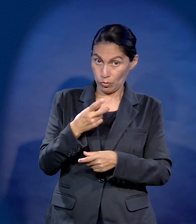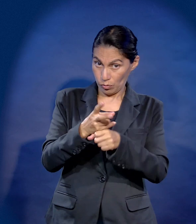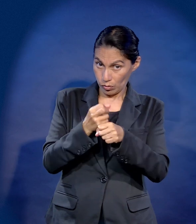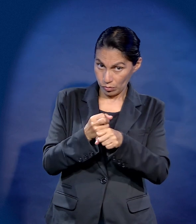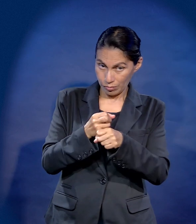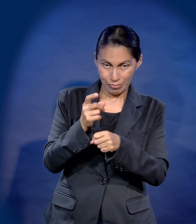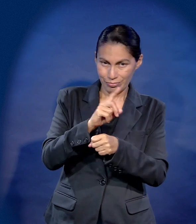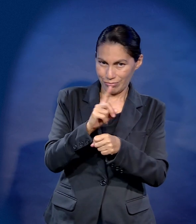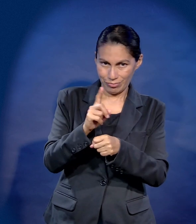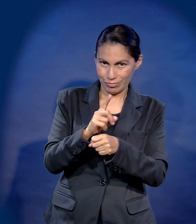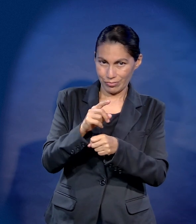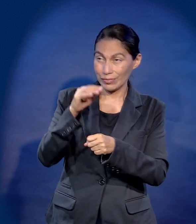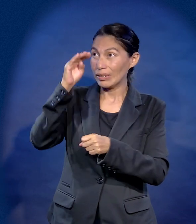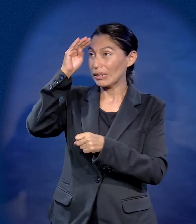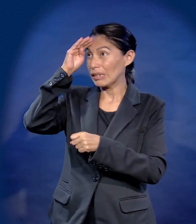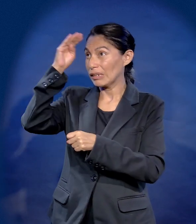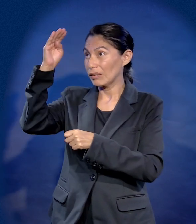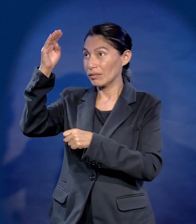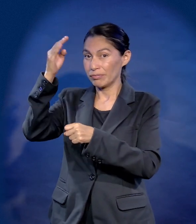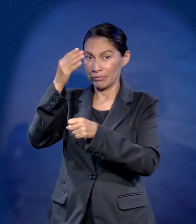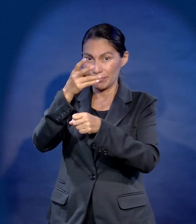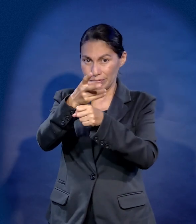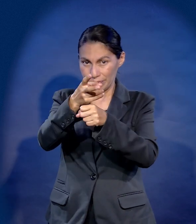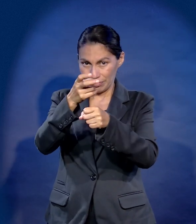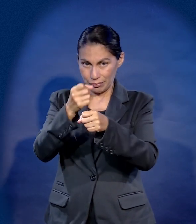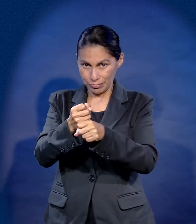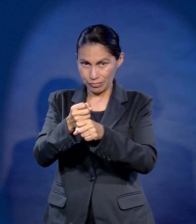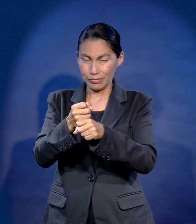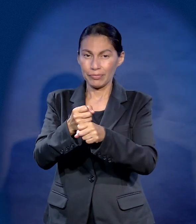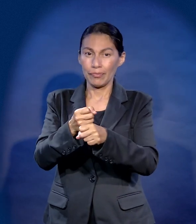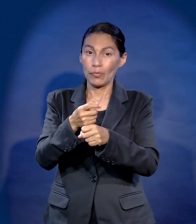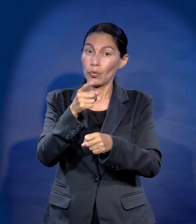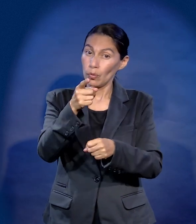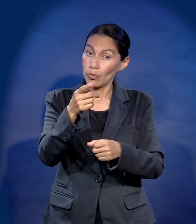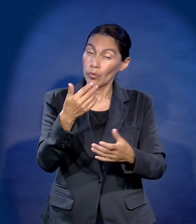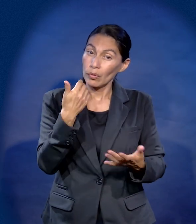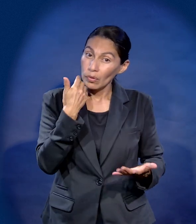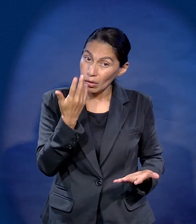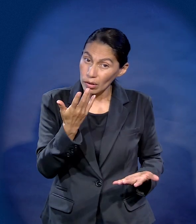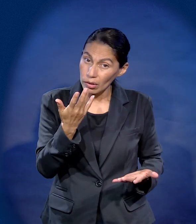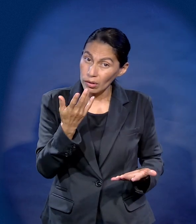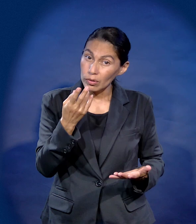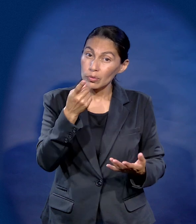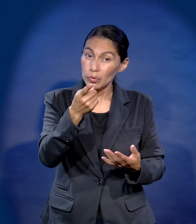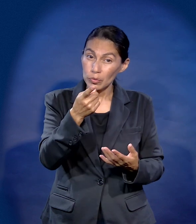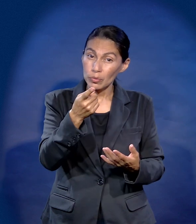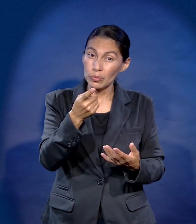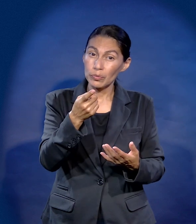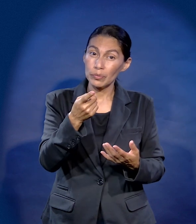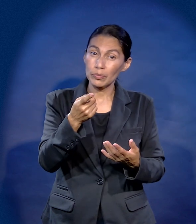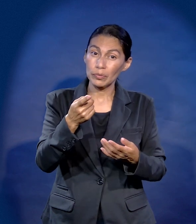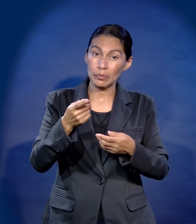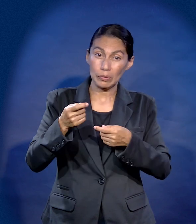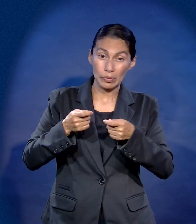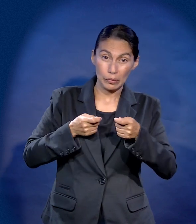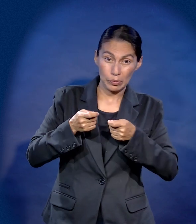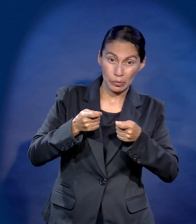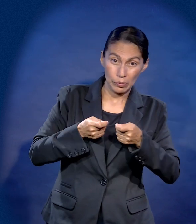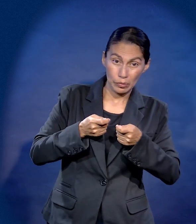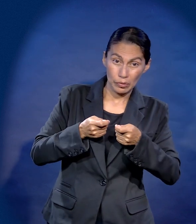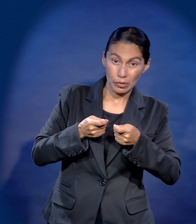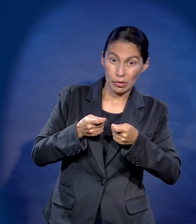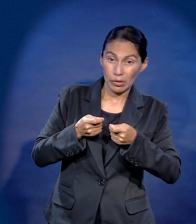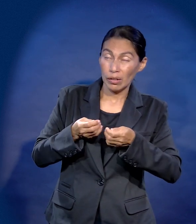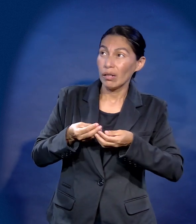esta noche, no yo, el Señor. Y yo quisiera pedirte, si tú necesitas soltar